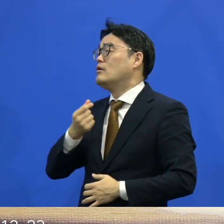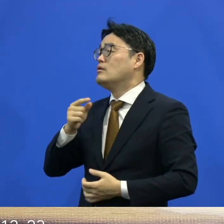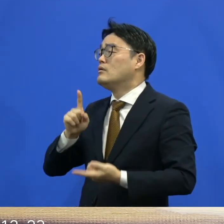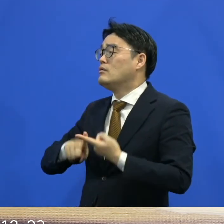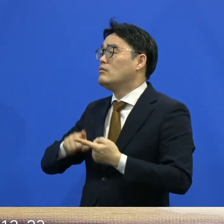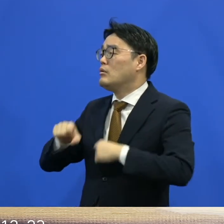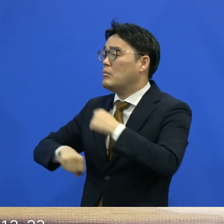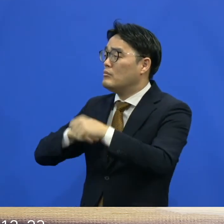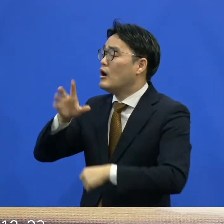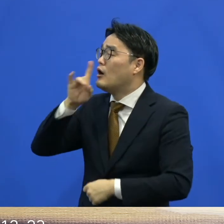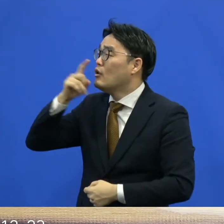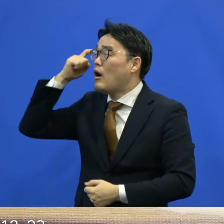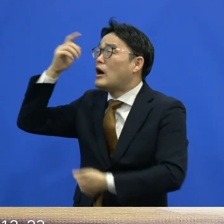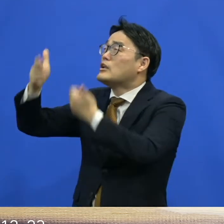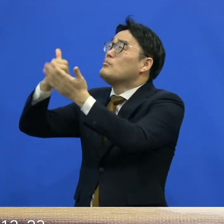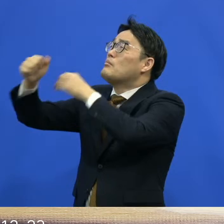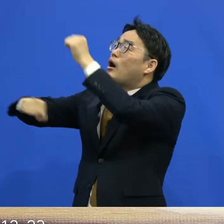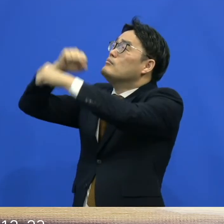하나님 마음대로 하십니다.